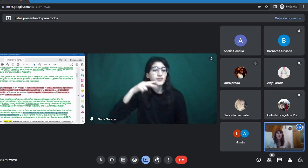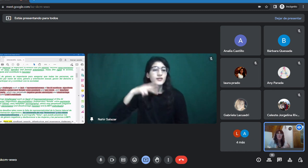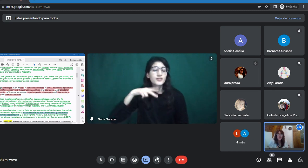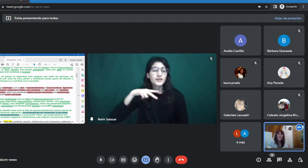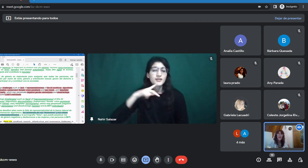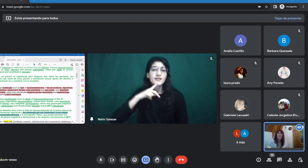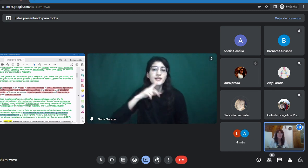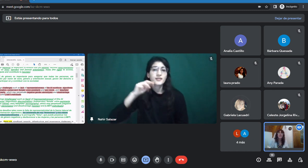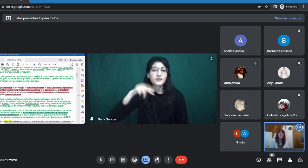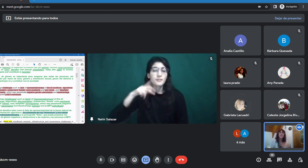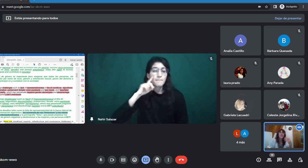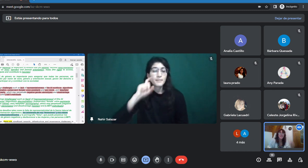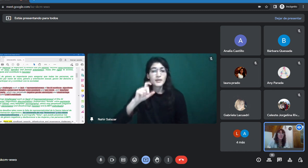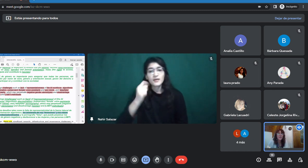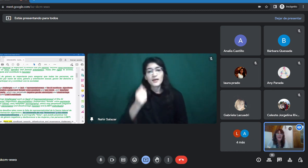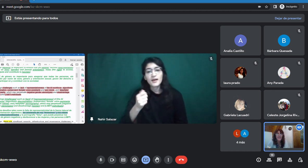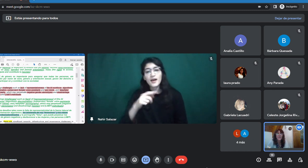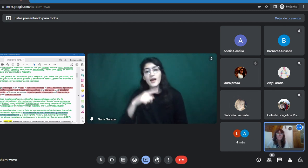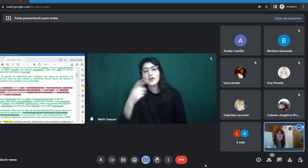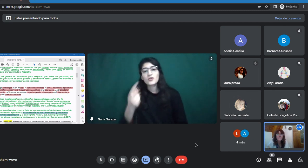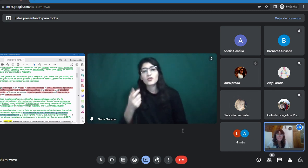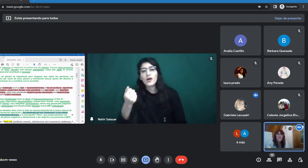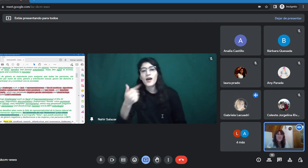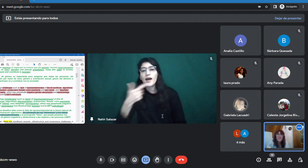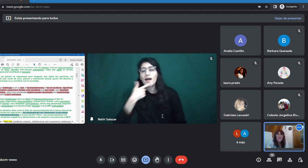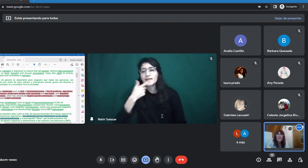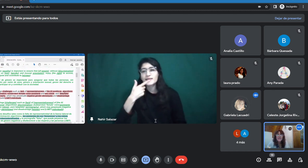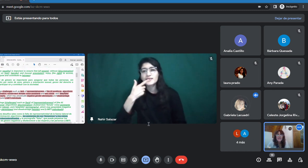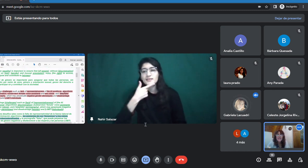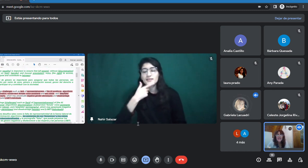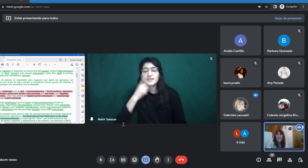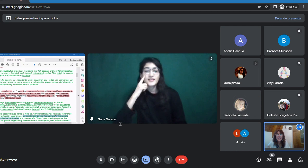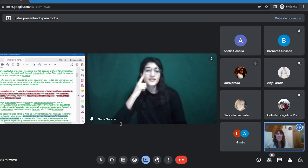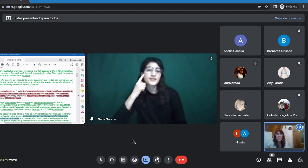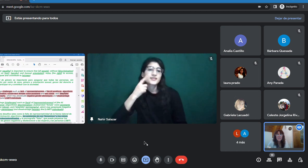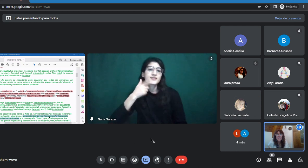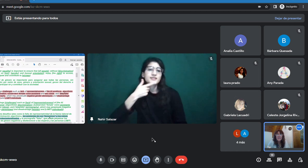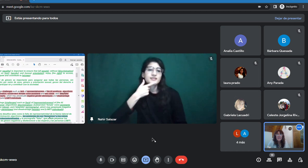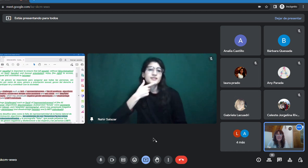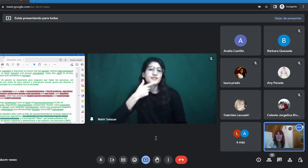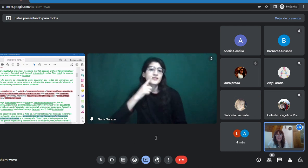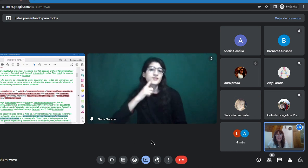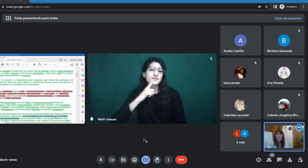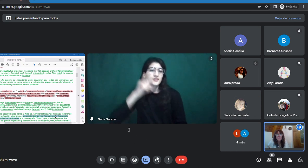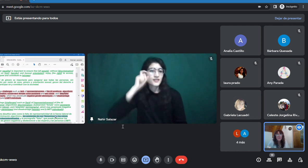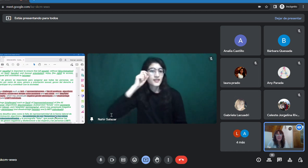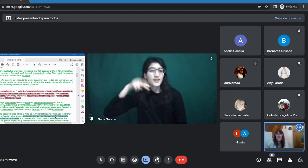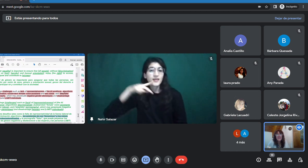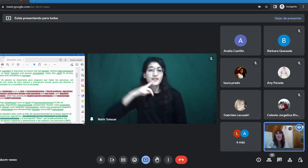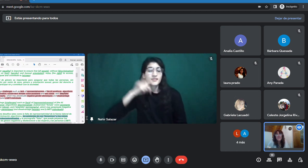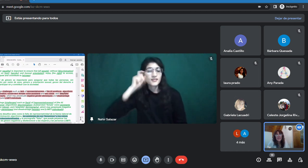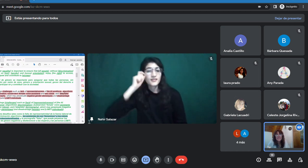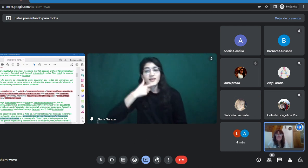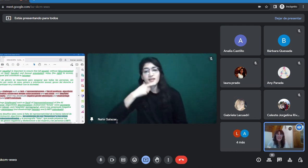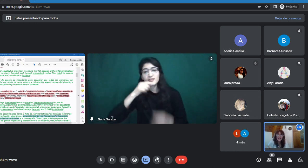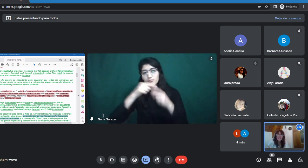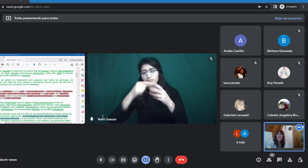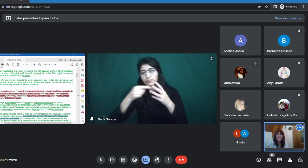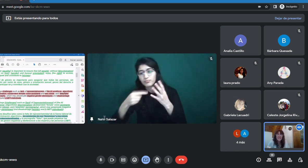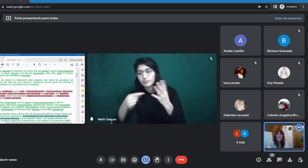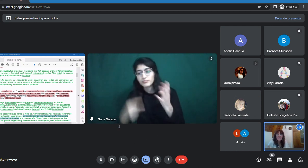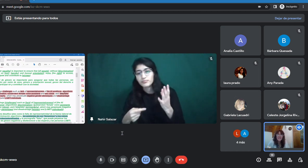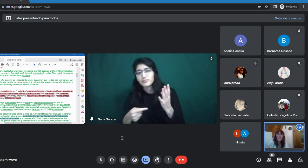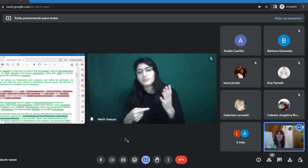o subordinados, ¿sí? Lo sigue numerando. Sí. Y acá tenemos... la pornografía falsa,